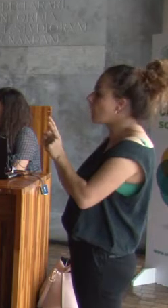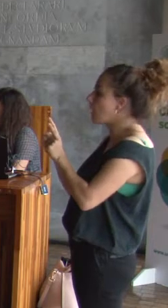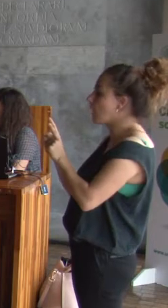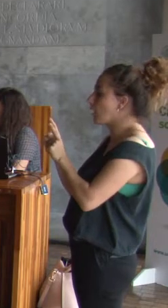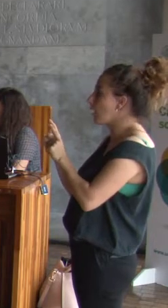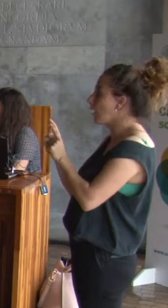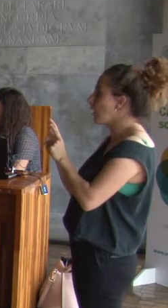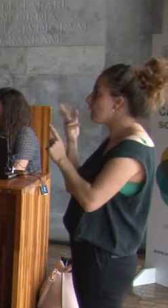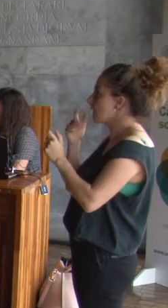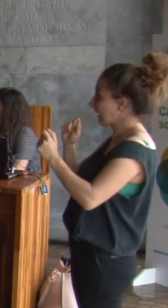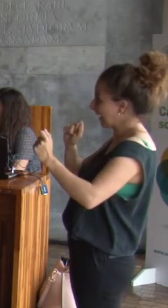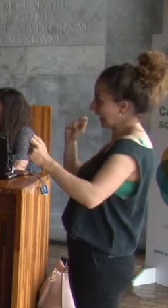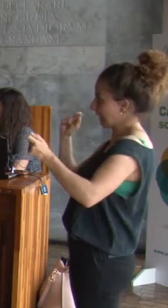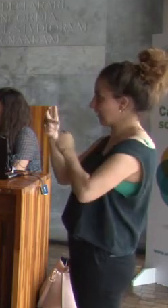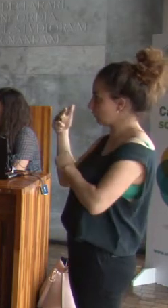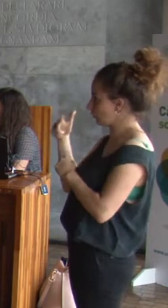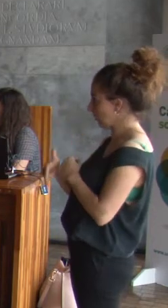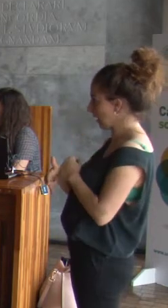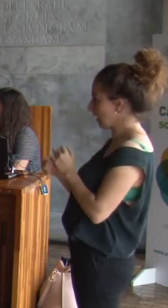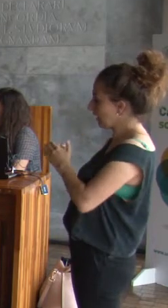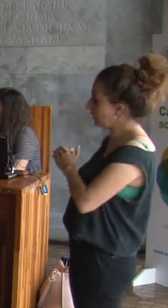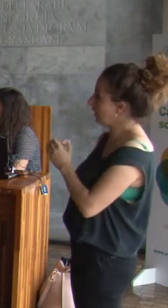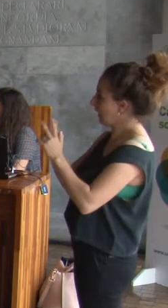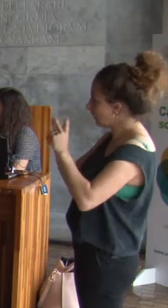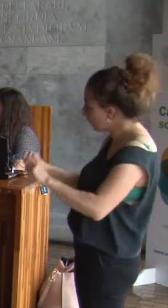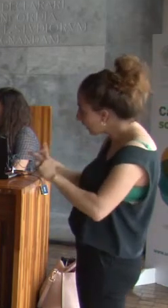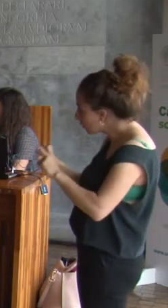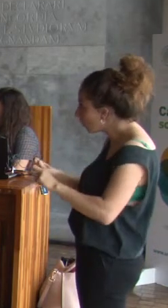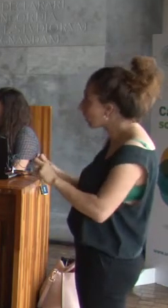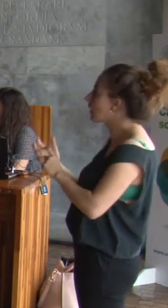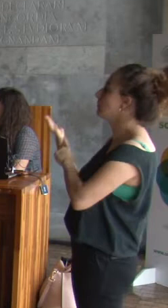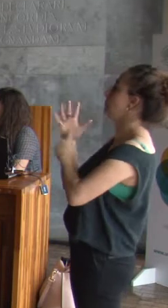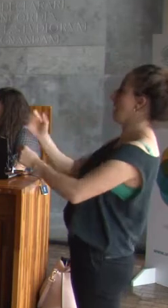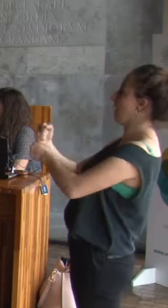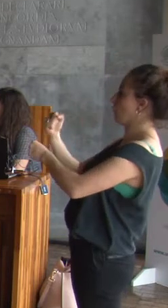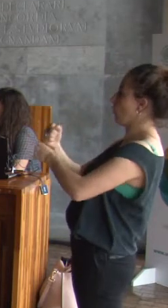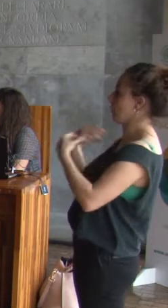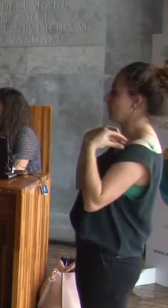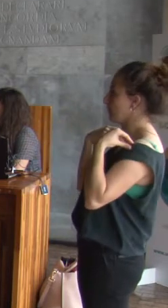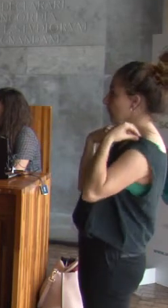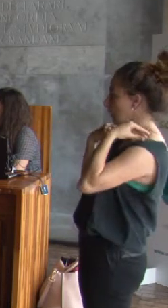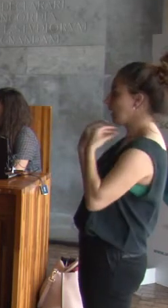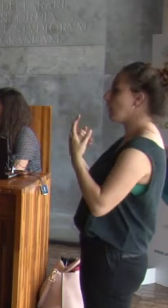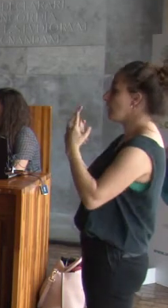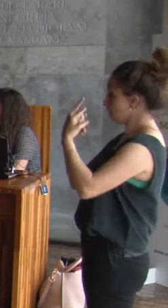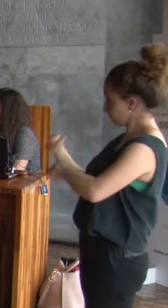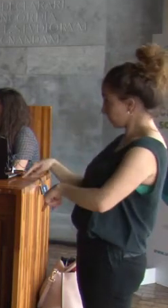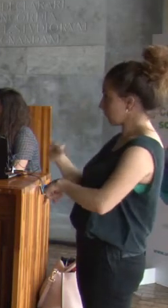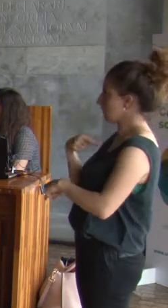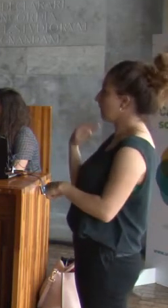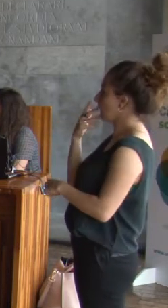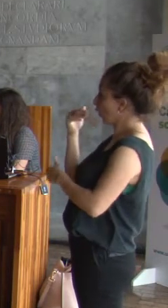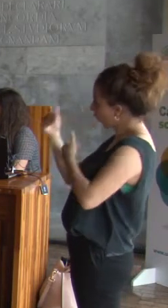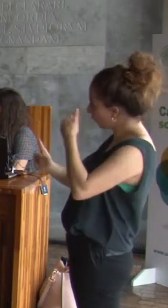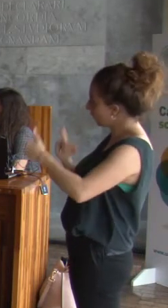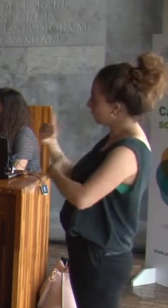sociale. Questo anche sostenendo i propri ricercatori e mettendo in evidenza il loro lavoro. Proprio per questo ho intenzione di